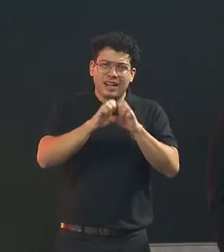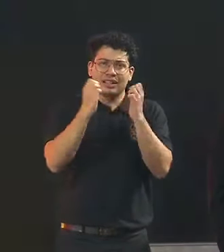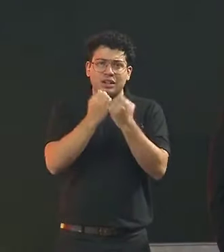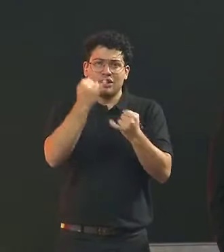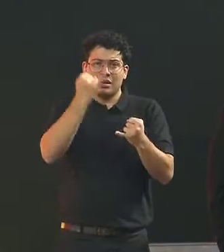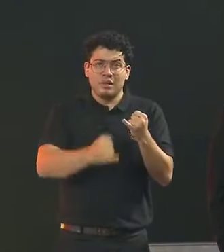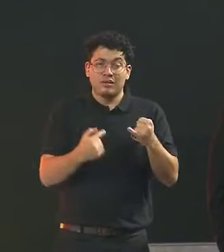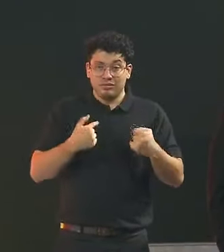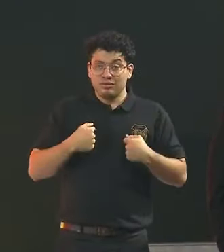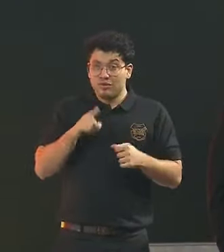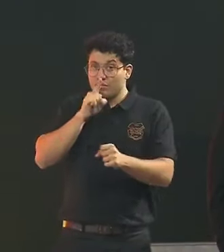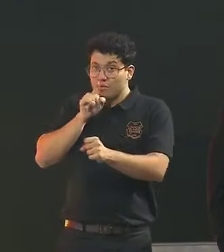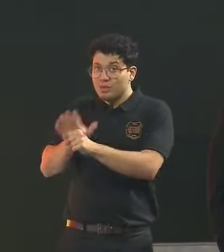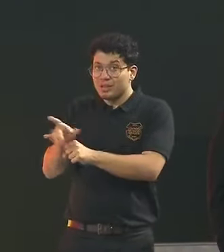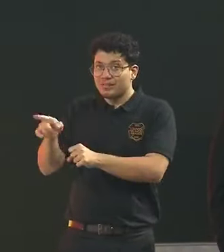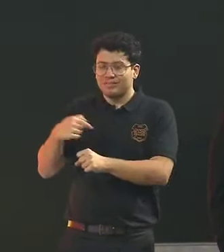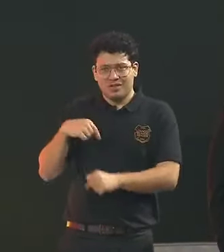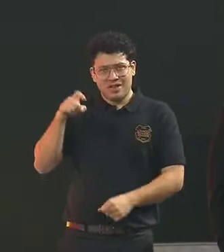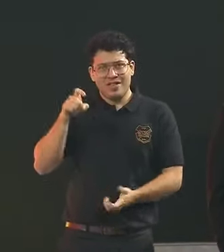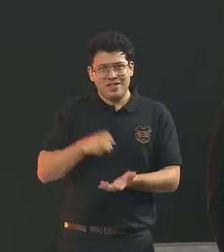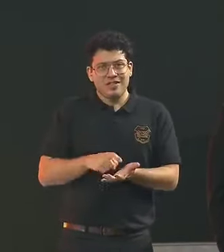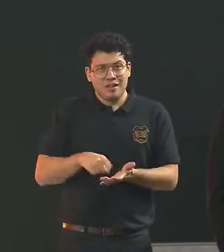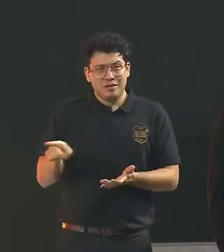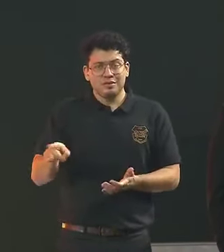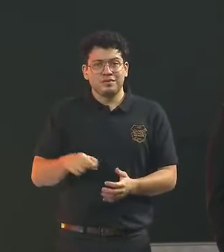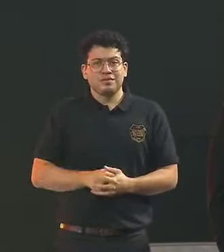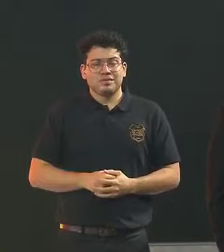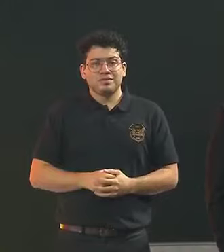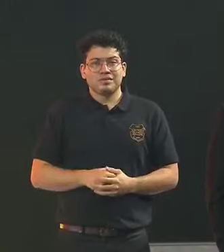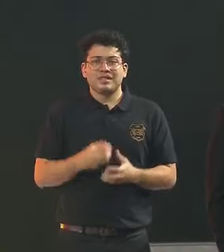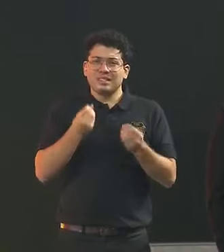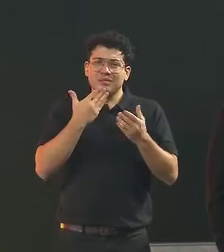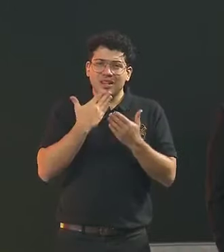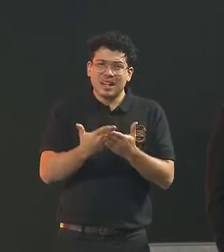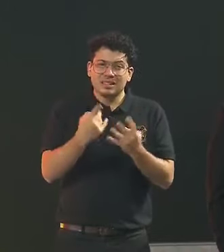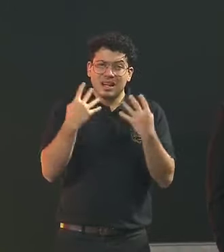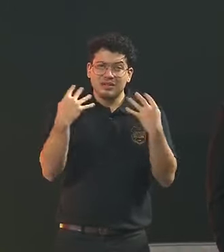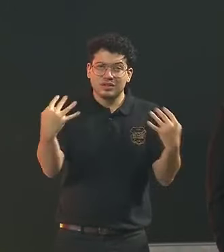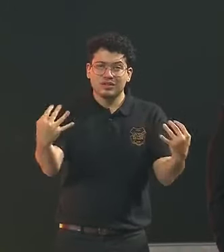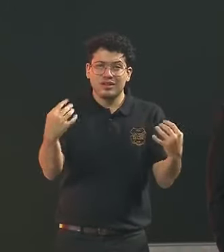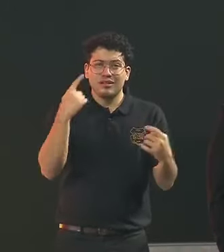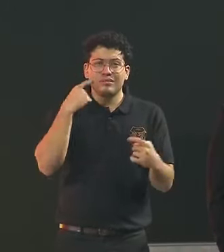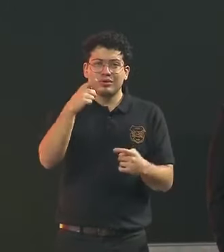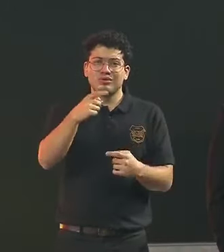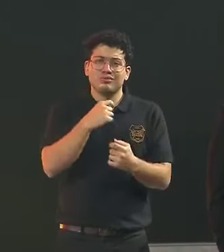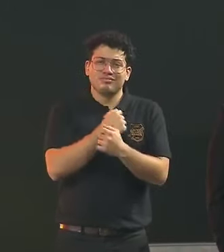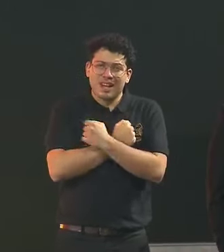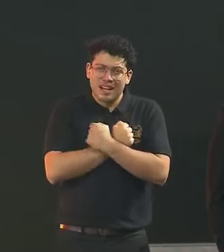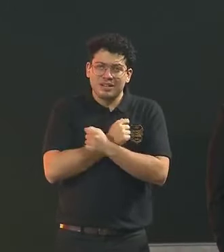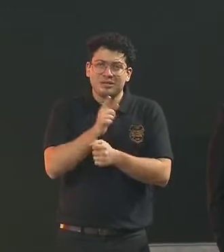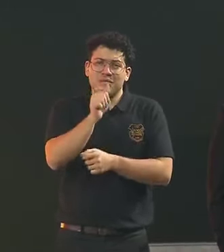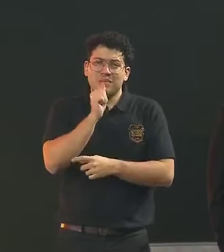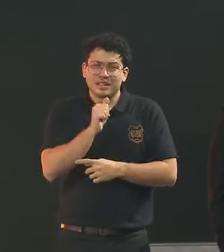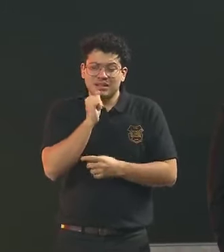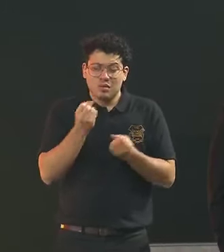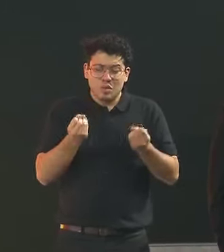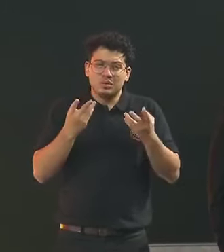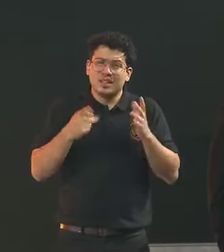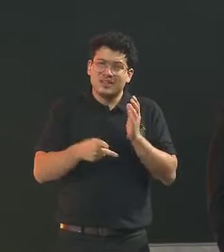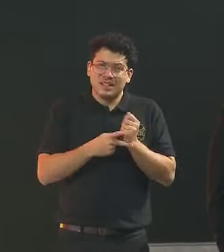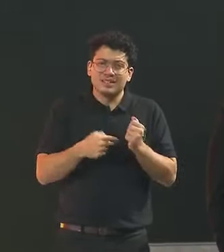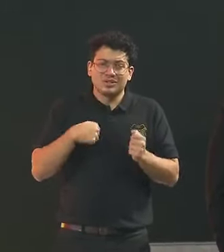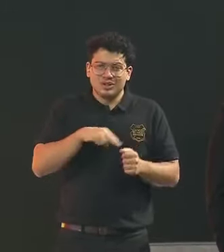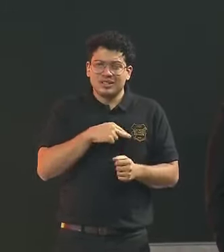prometí y se lo debo. Gracias, afición, por su cariño y su paciencia. Muchas veces tomamos decisiones difíciles que a lo